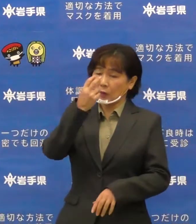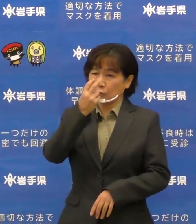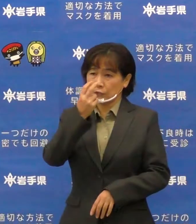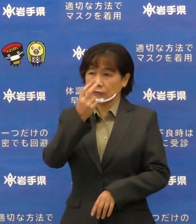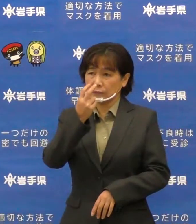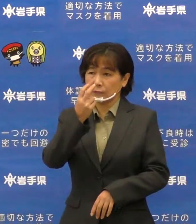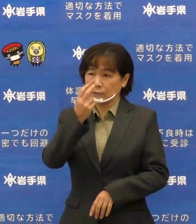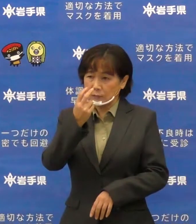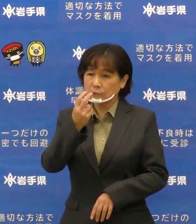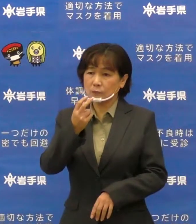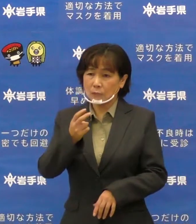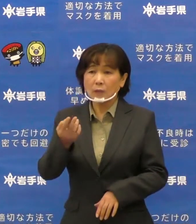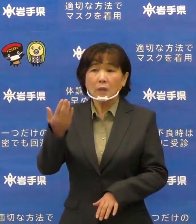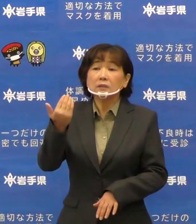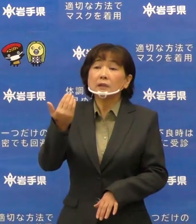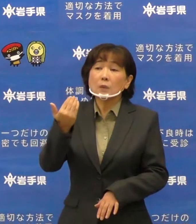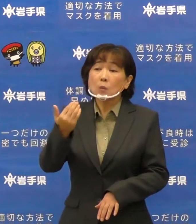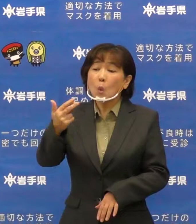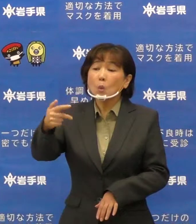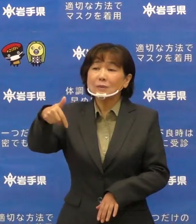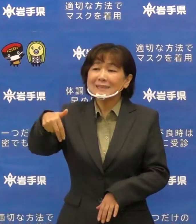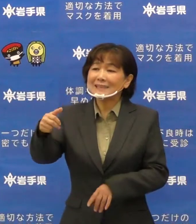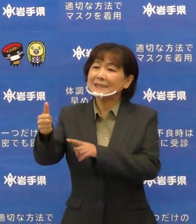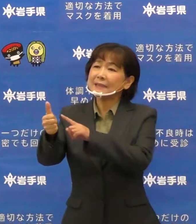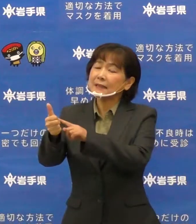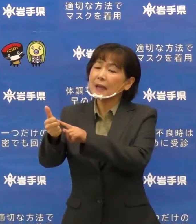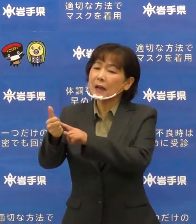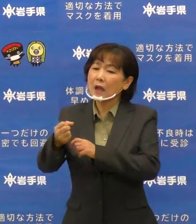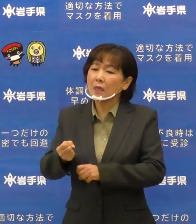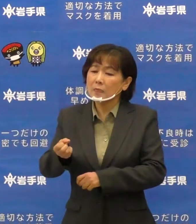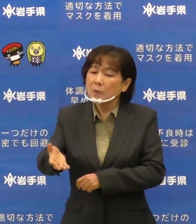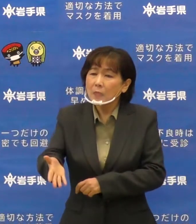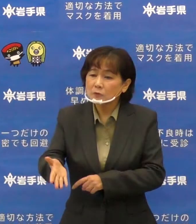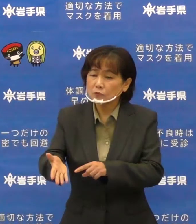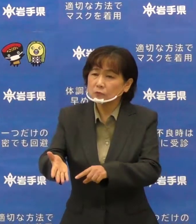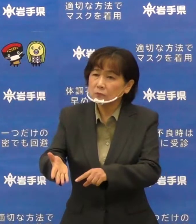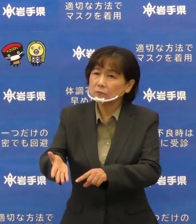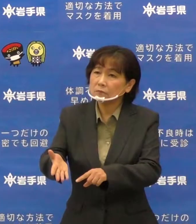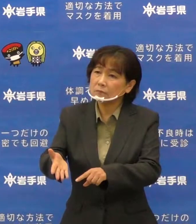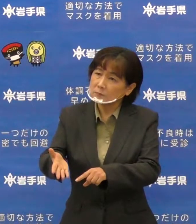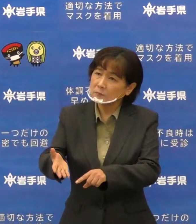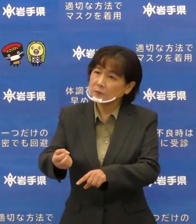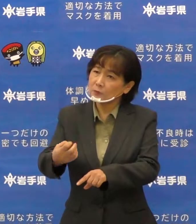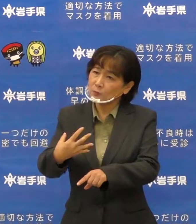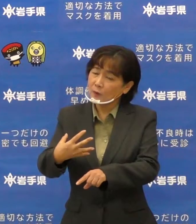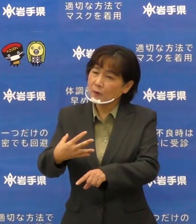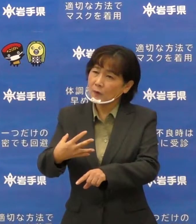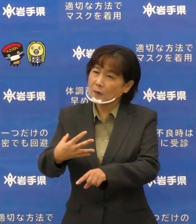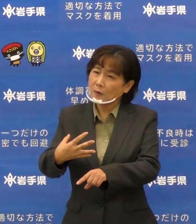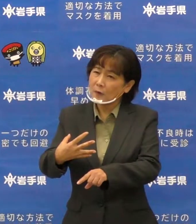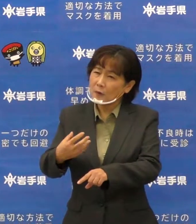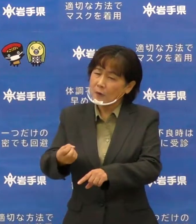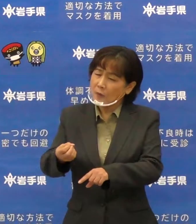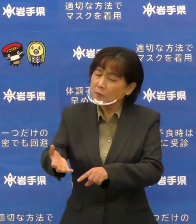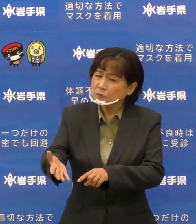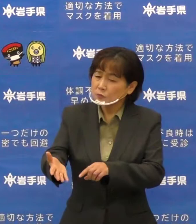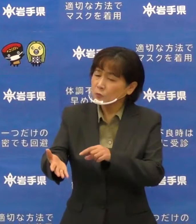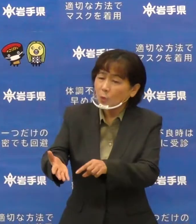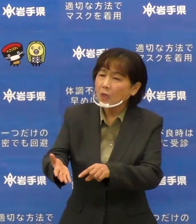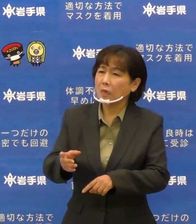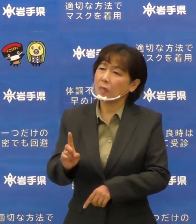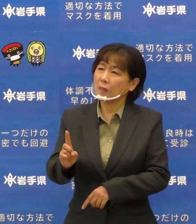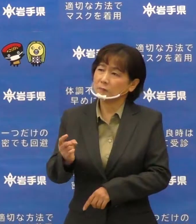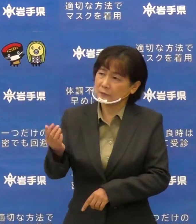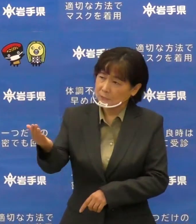だというふうに今発言されました。それの、まあ、真意というかですね、意図は何を手放すべきだったというふう